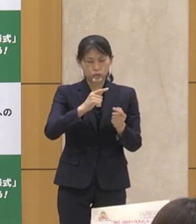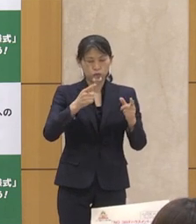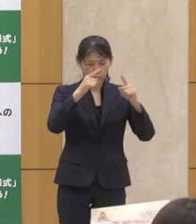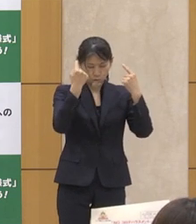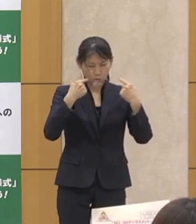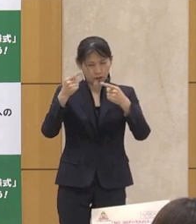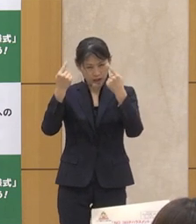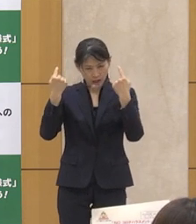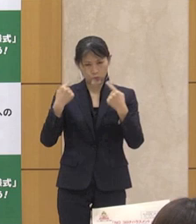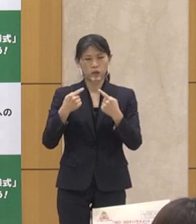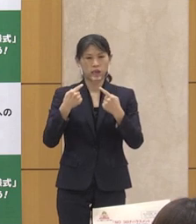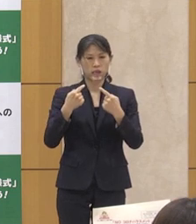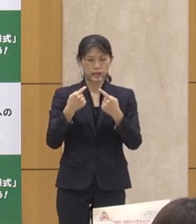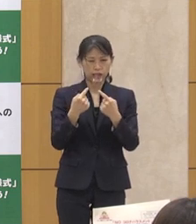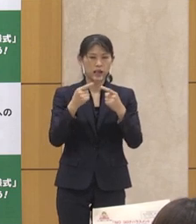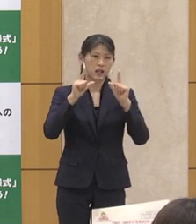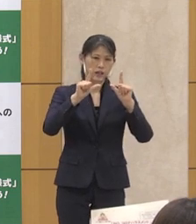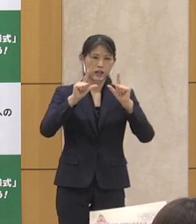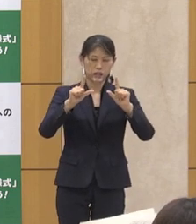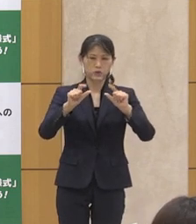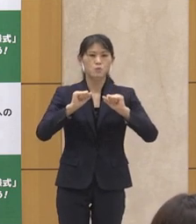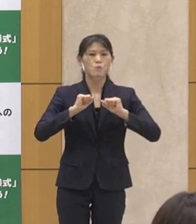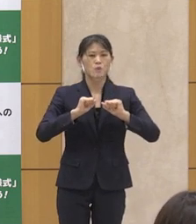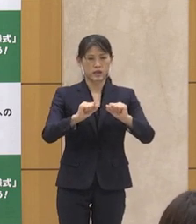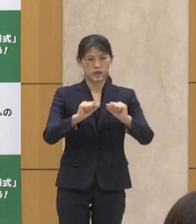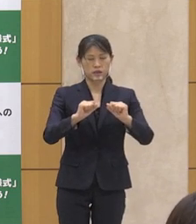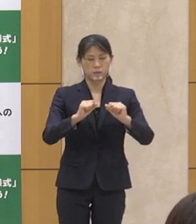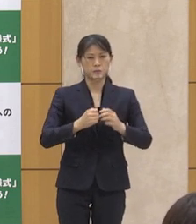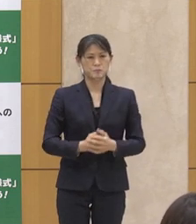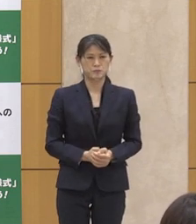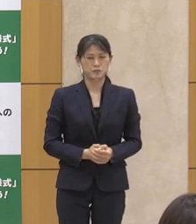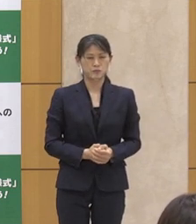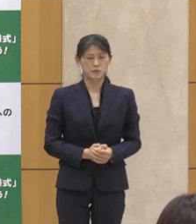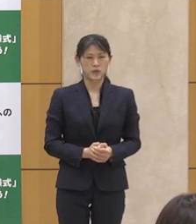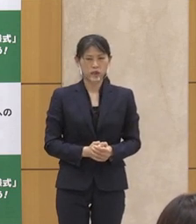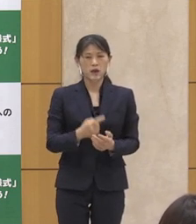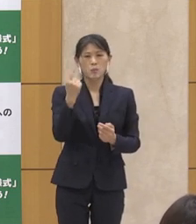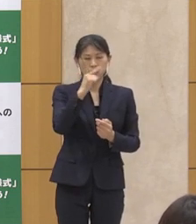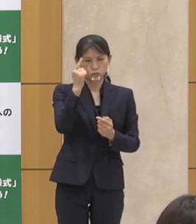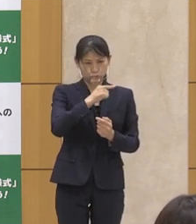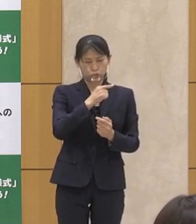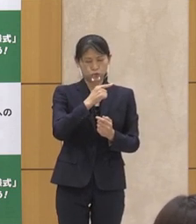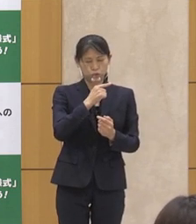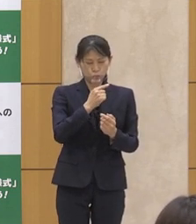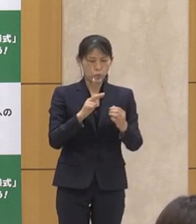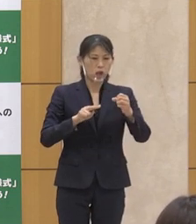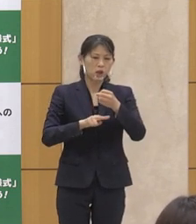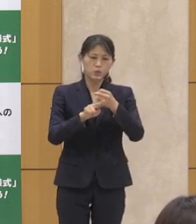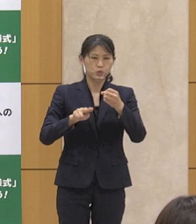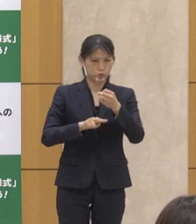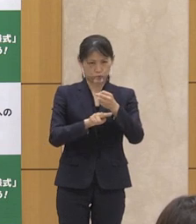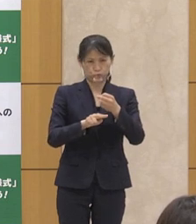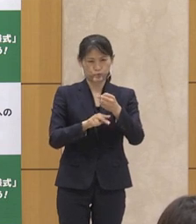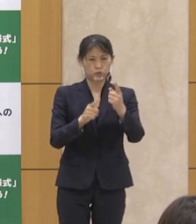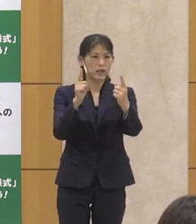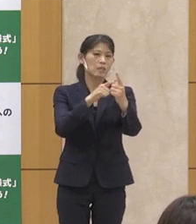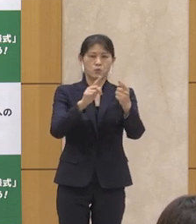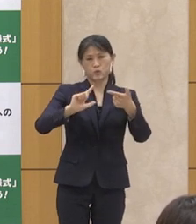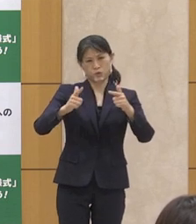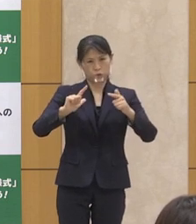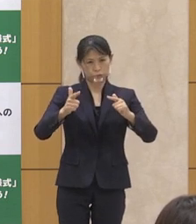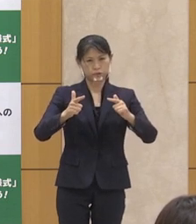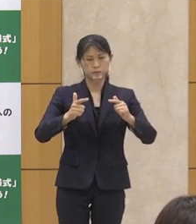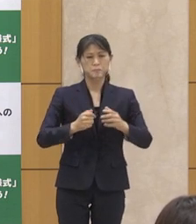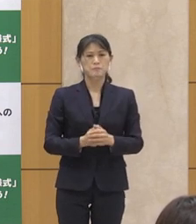います。戦うべき相手は人ではなくウイルスであります。正しい情報をもとに冷静な行動をとること